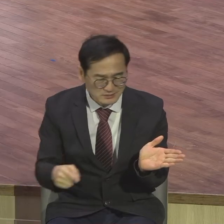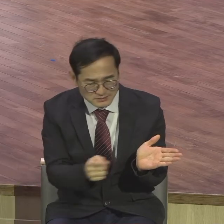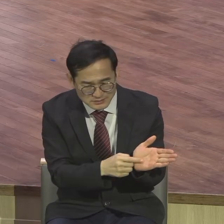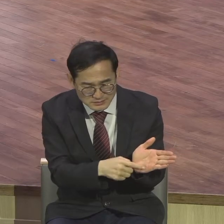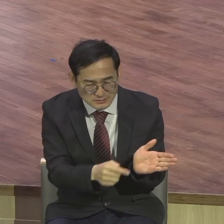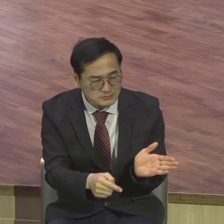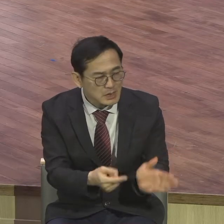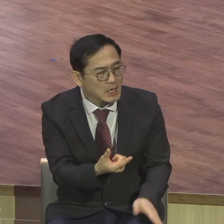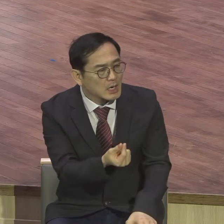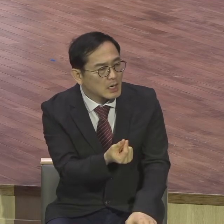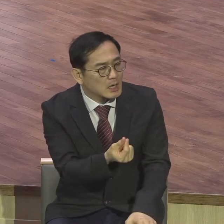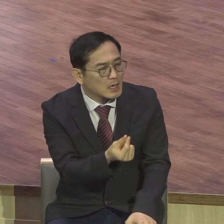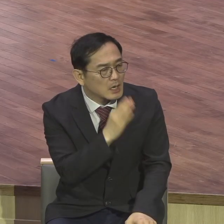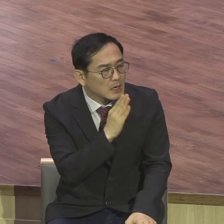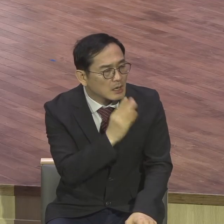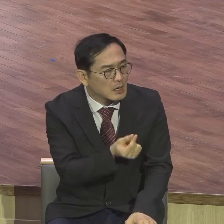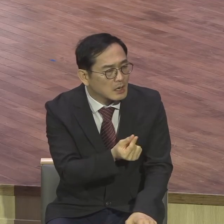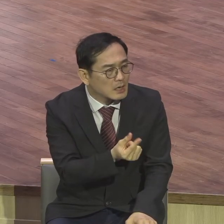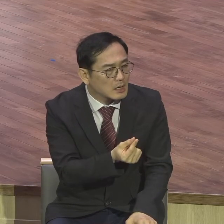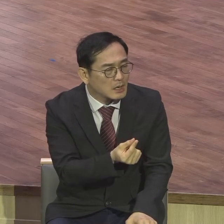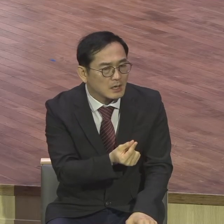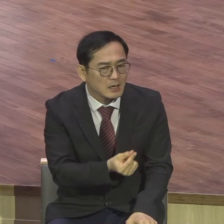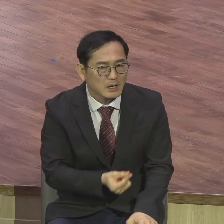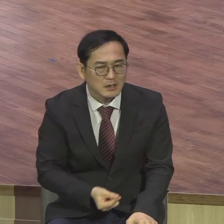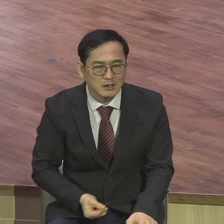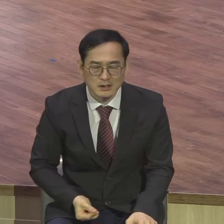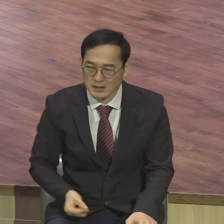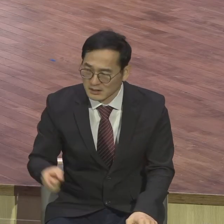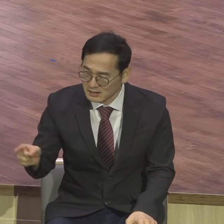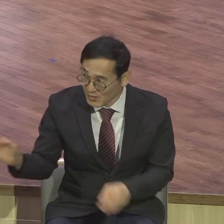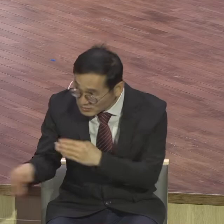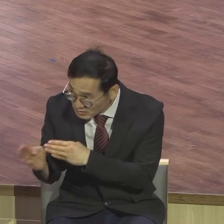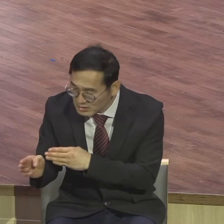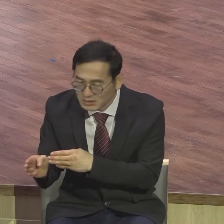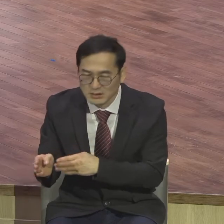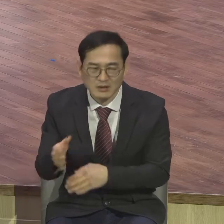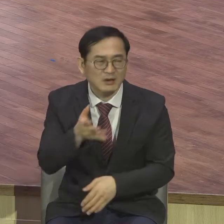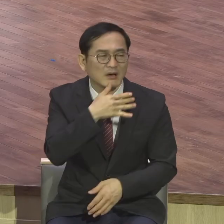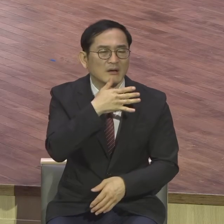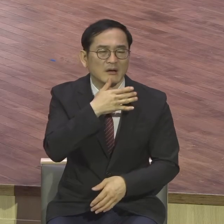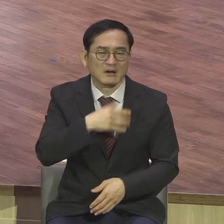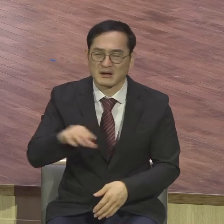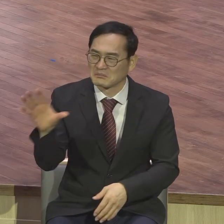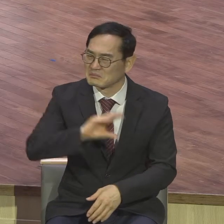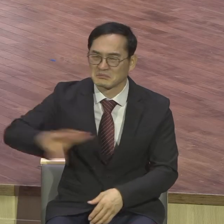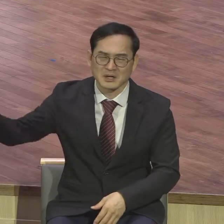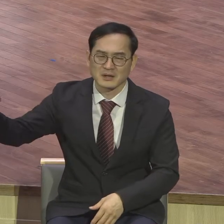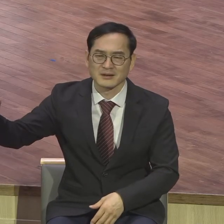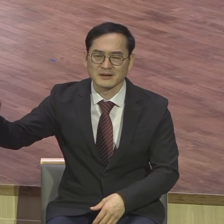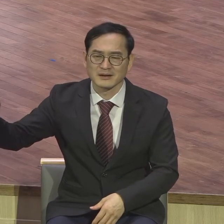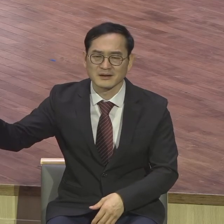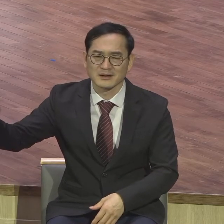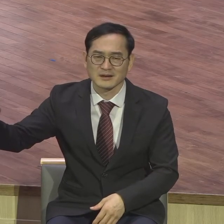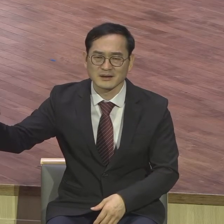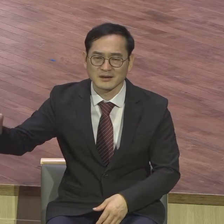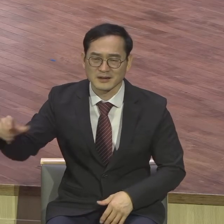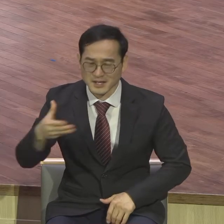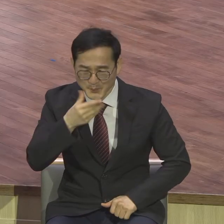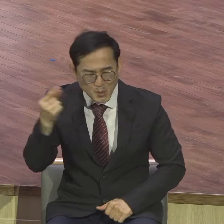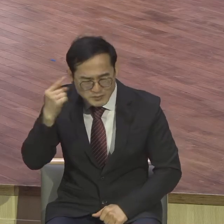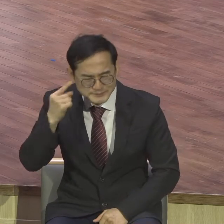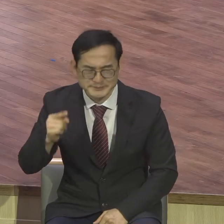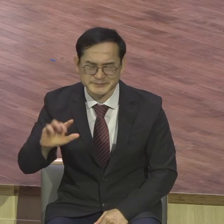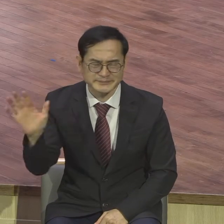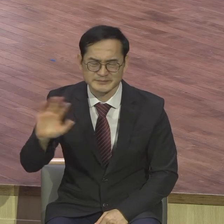복음을 완전히 왜곡시켜버리는 바울이 심으는 복음 이것이 참 복음이 아니다